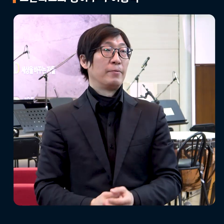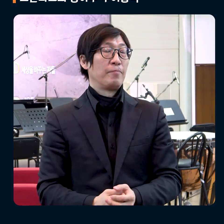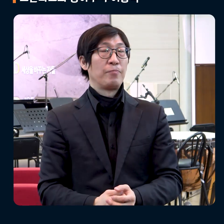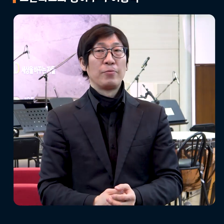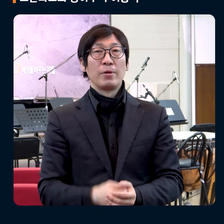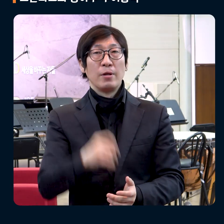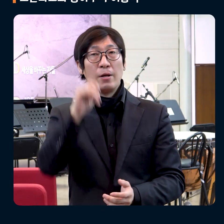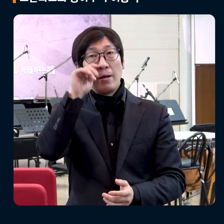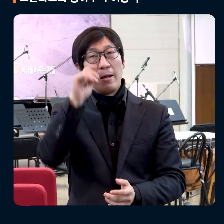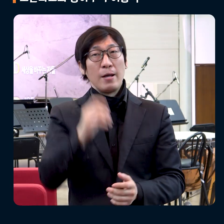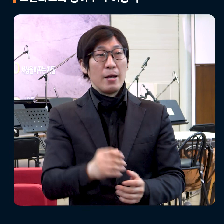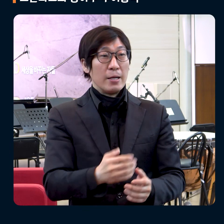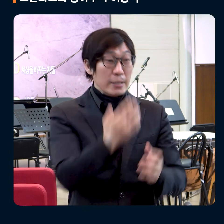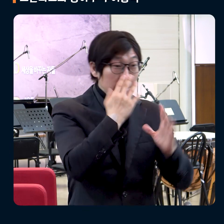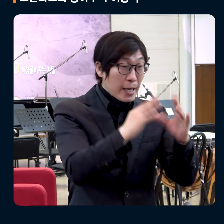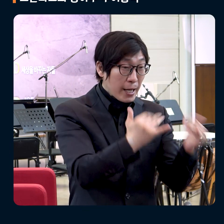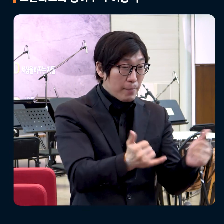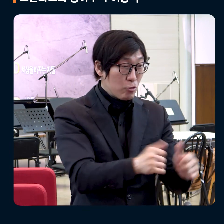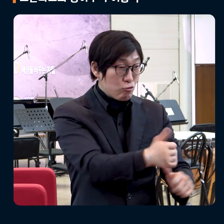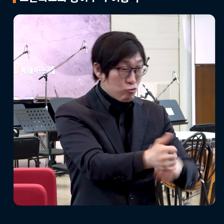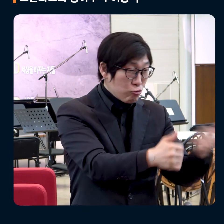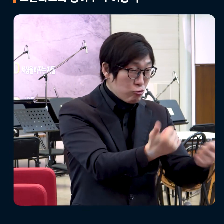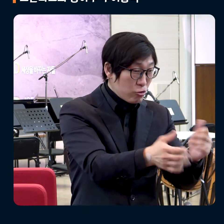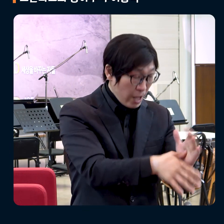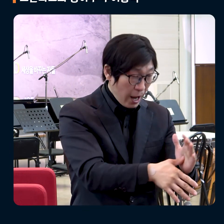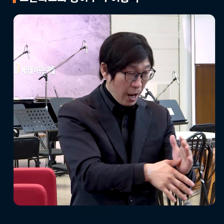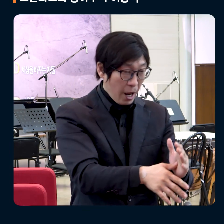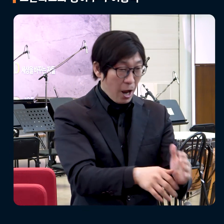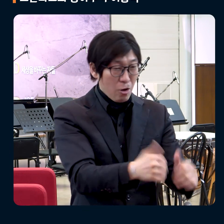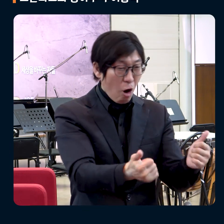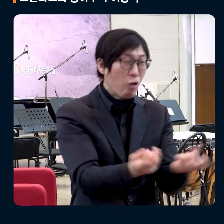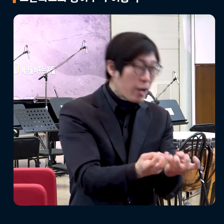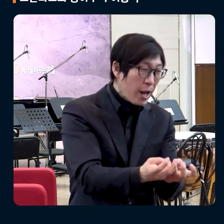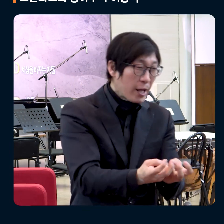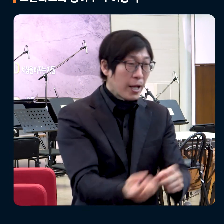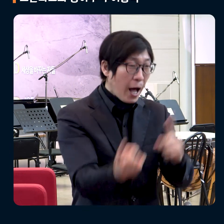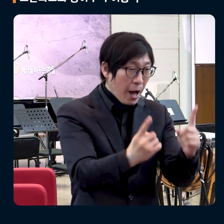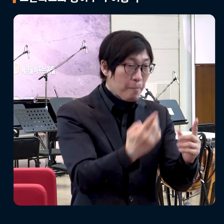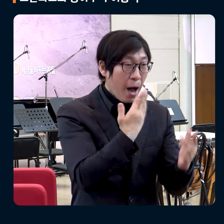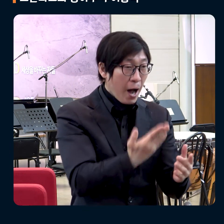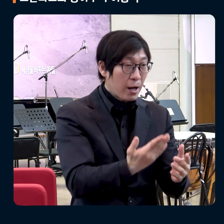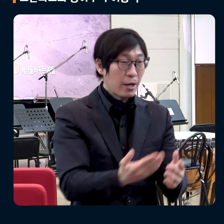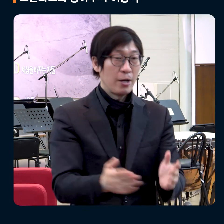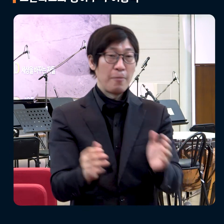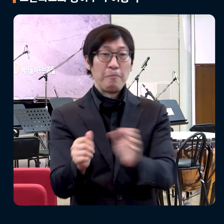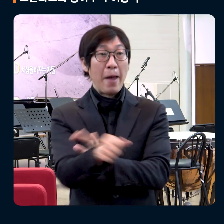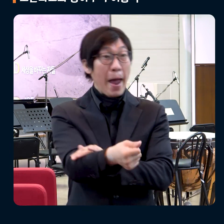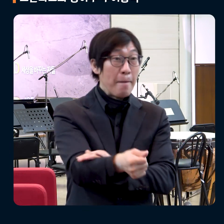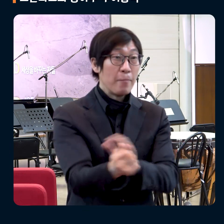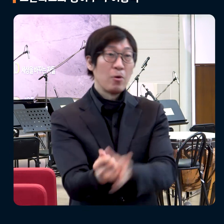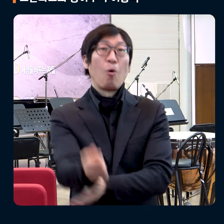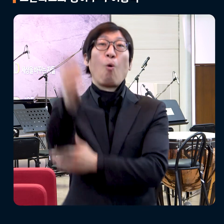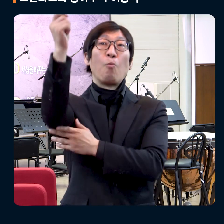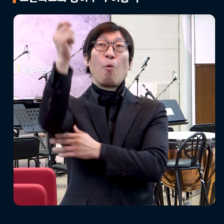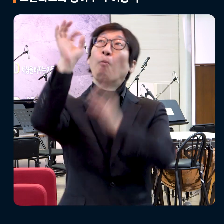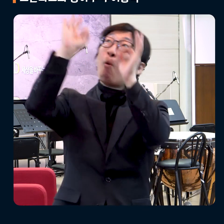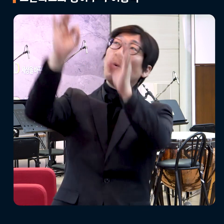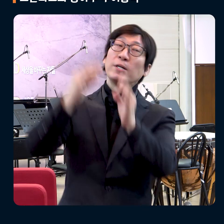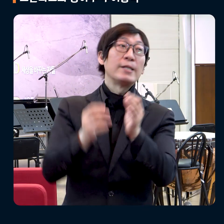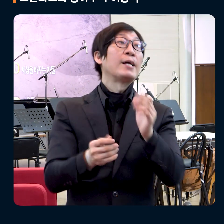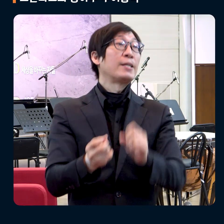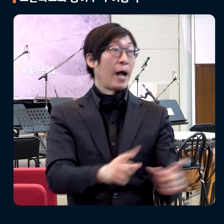때 놋뱀을 만들고 그 놋뱀을 쳐다봐서 구원을 받았던 이스라엘의 역사가 있습니다. 그것처럼